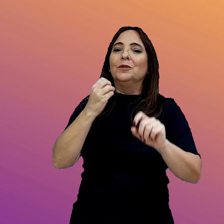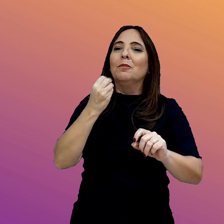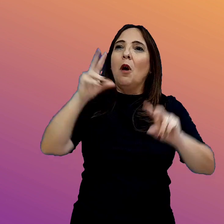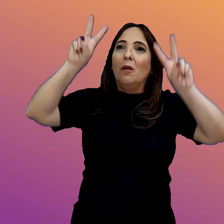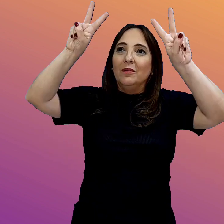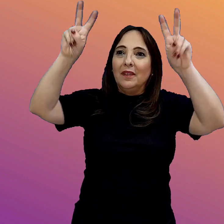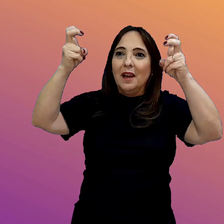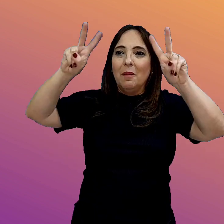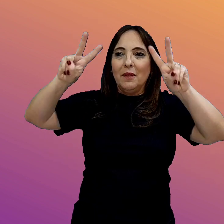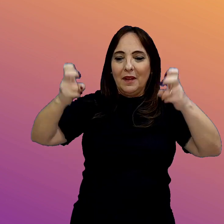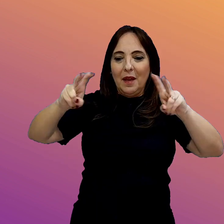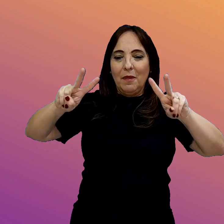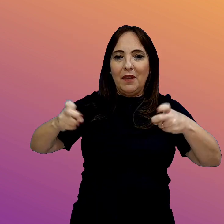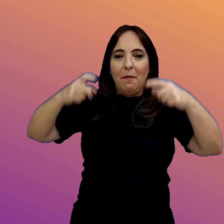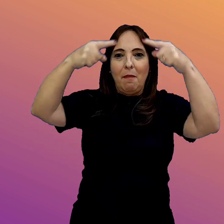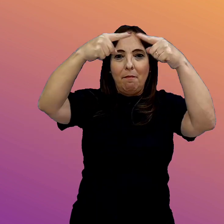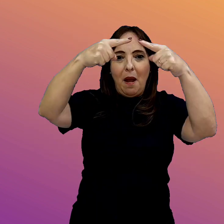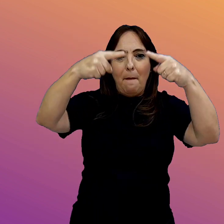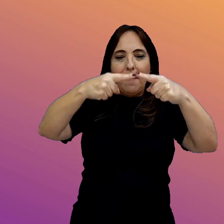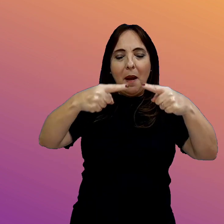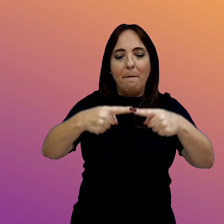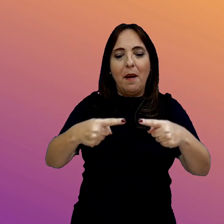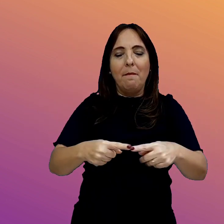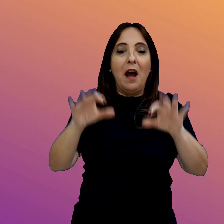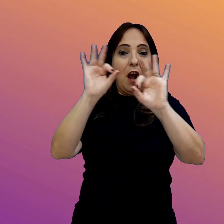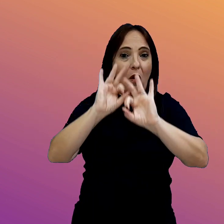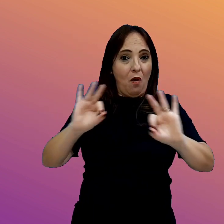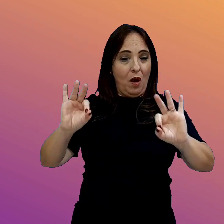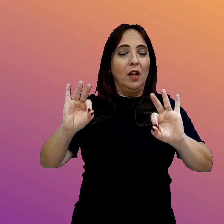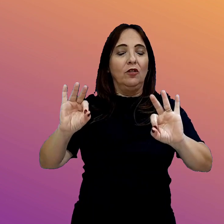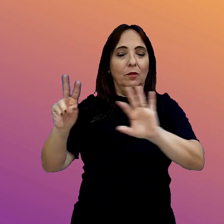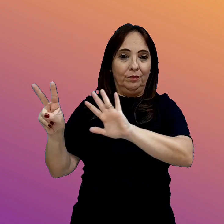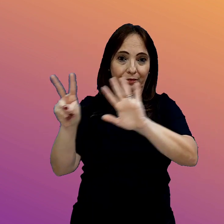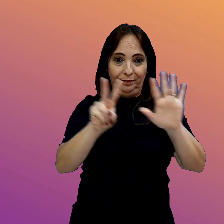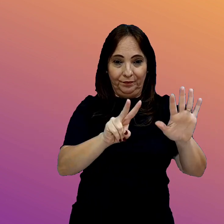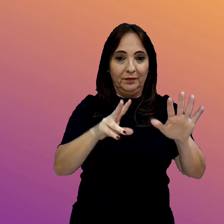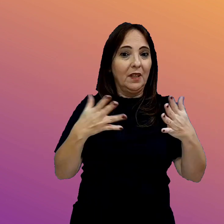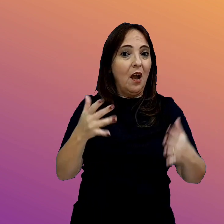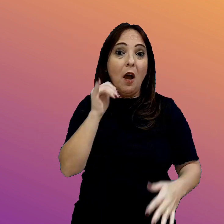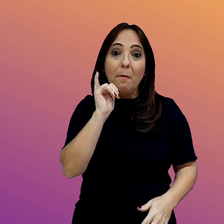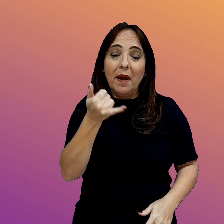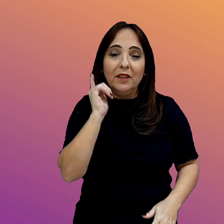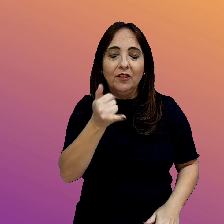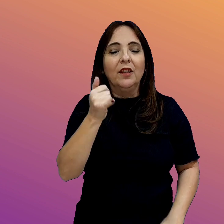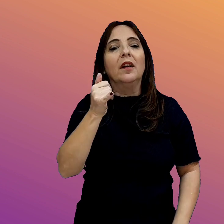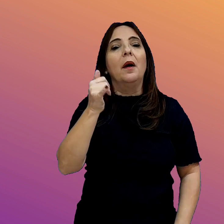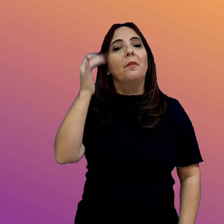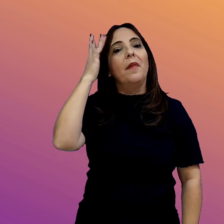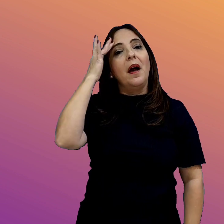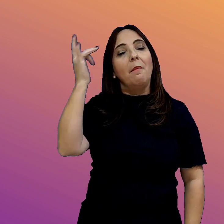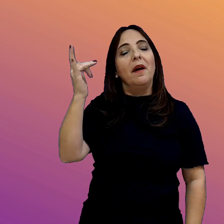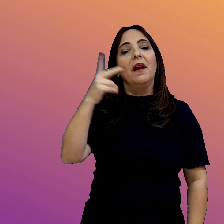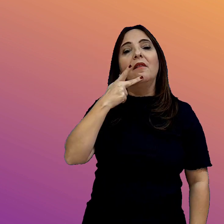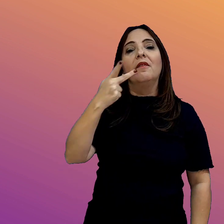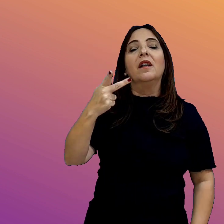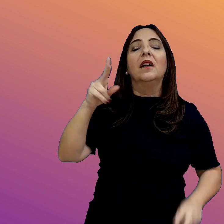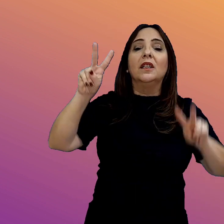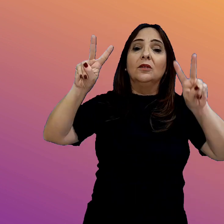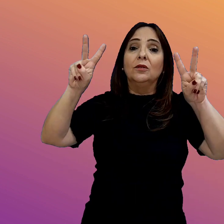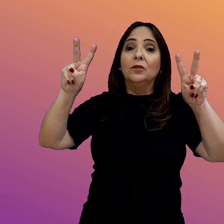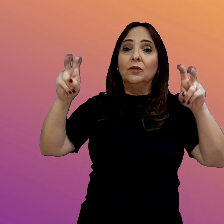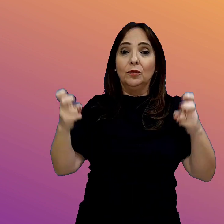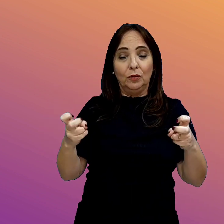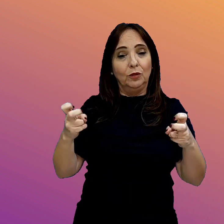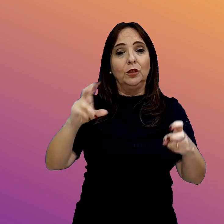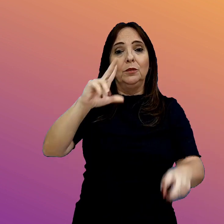pertinentes. Vou dar aqui uma dica, olha, amanhã a gente vai estar falando sobre os heróis das nossas crianças. Quem são